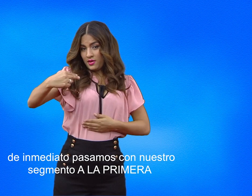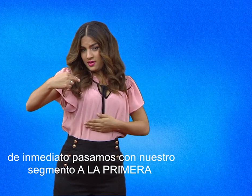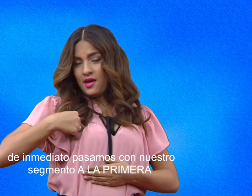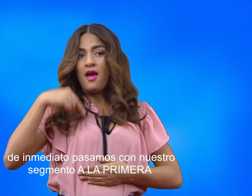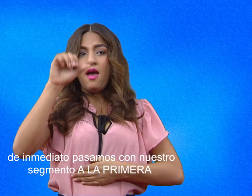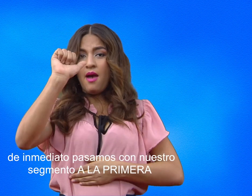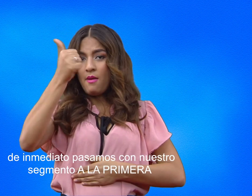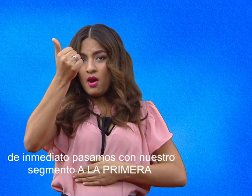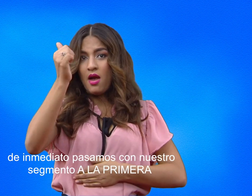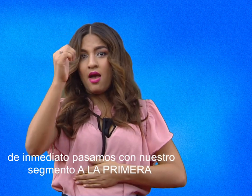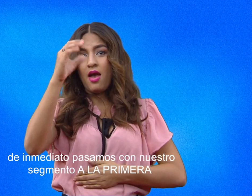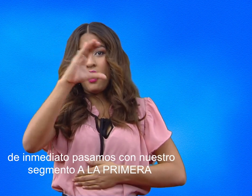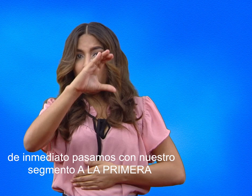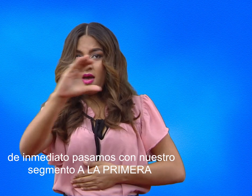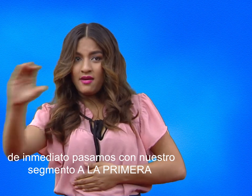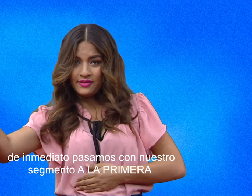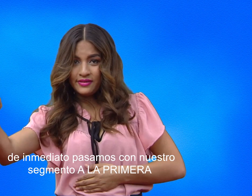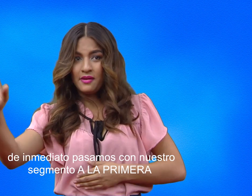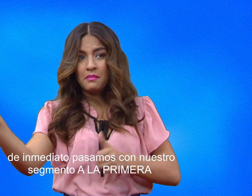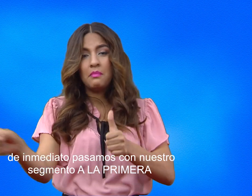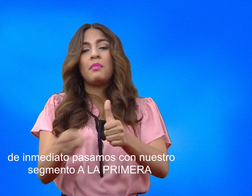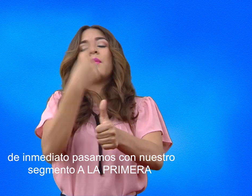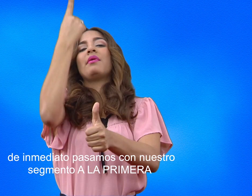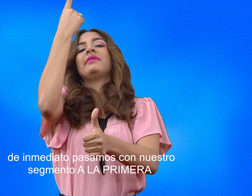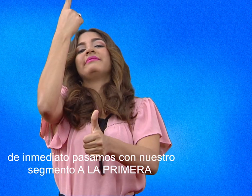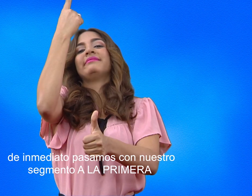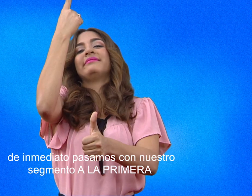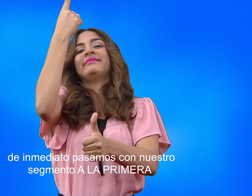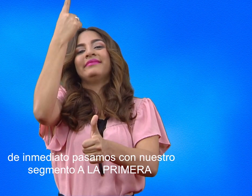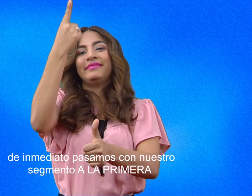nuestro segmento, a la primera.